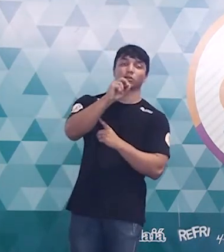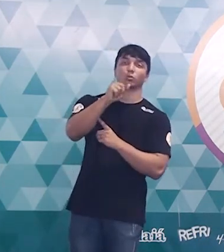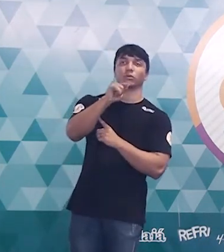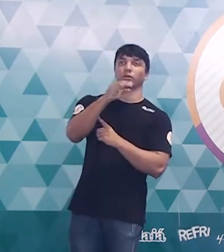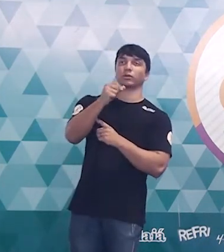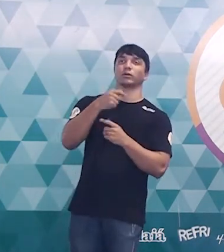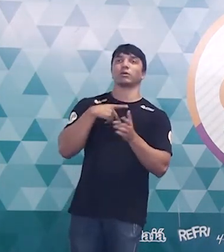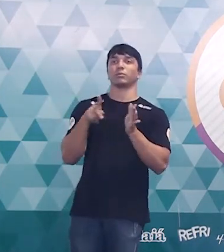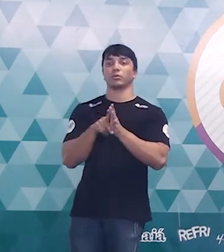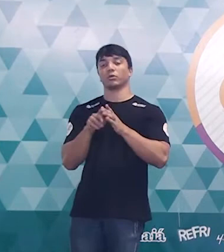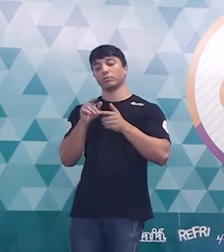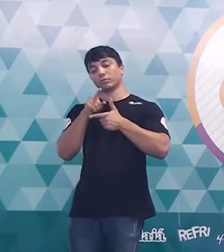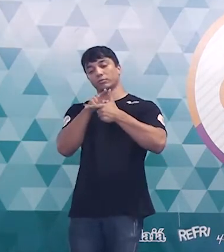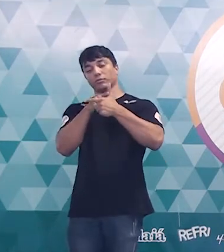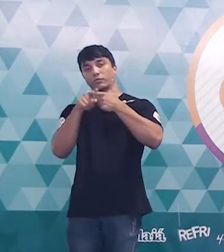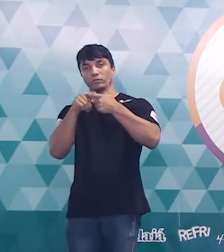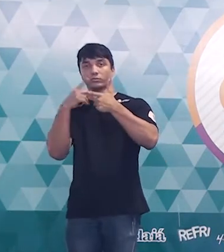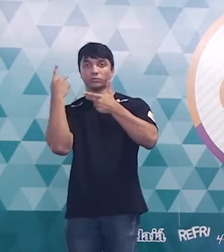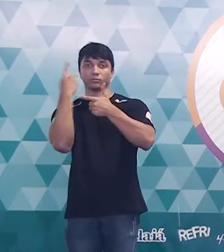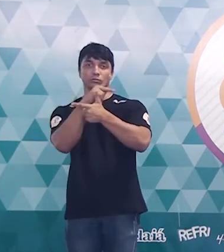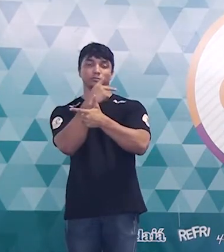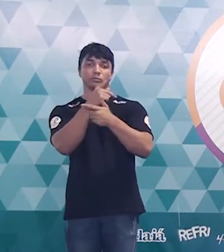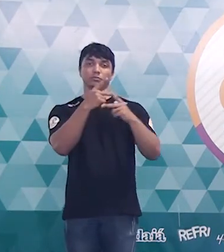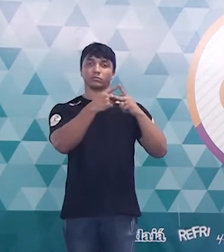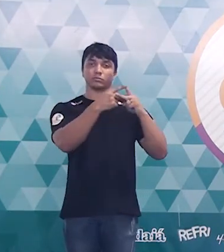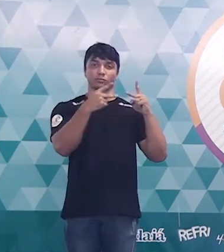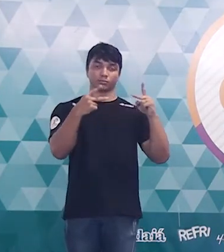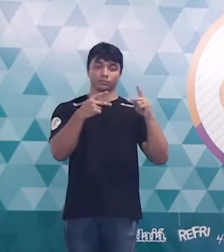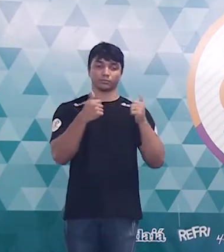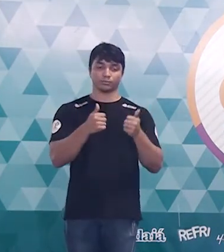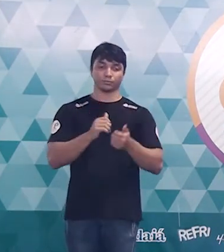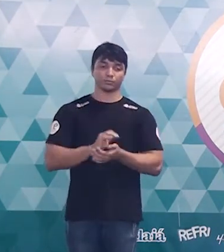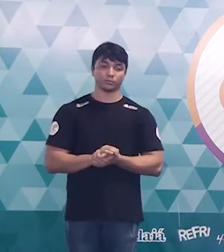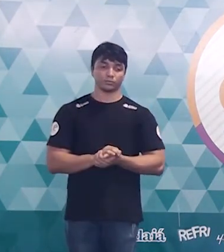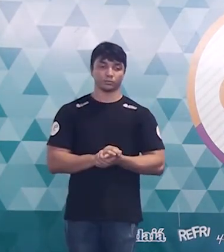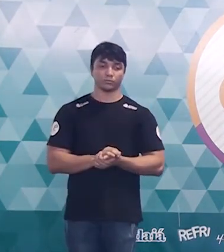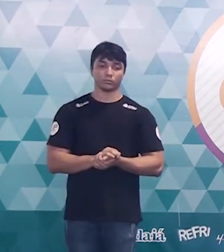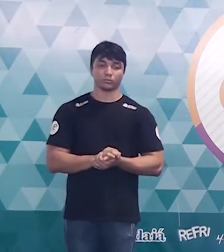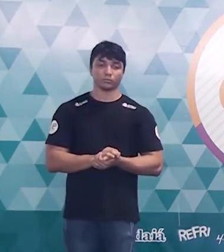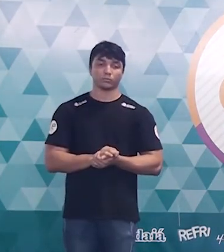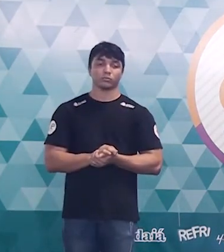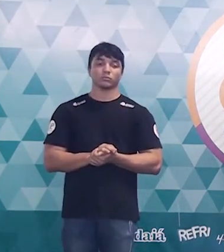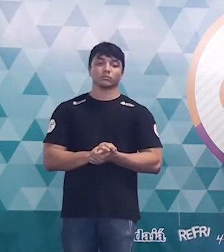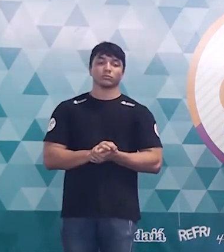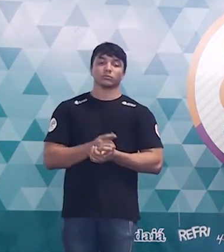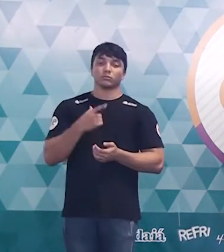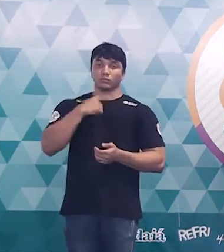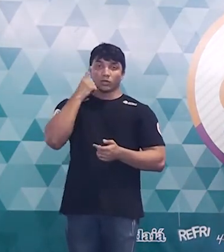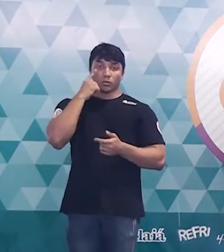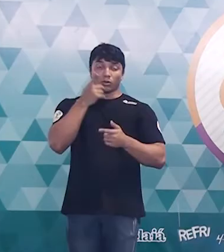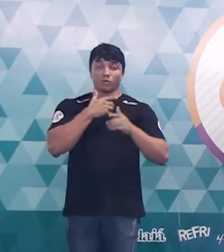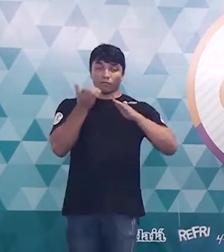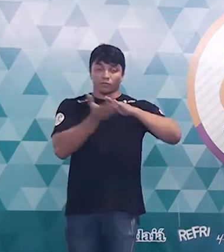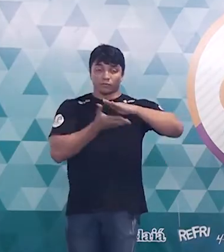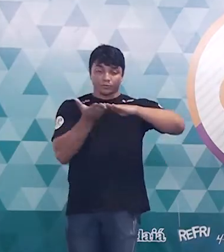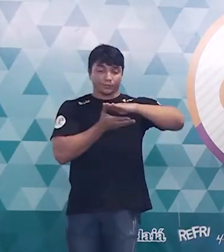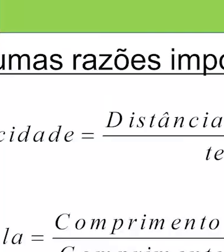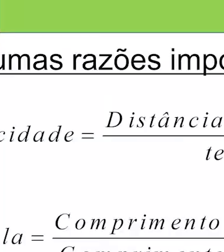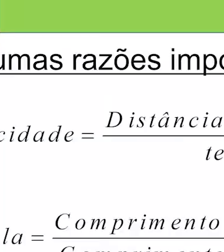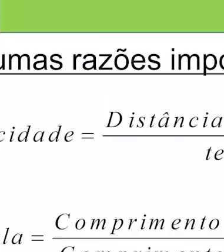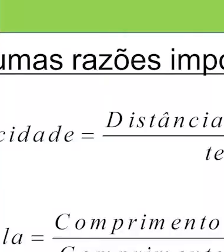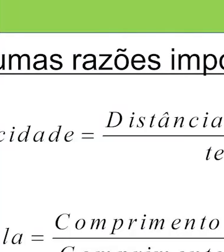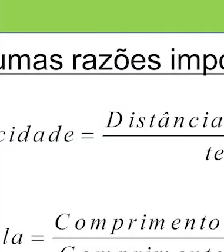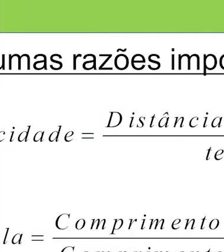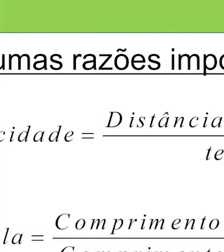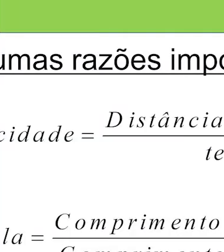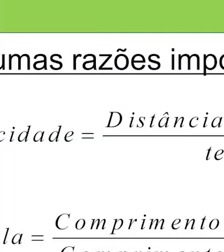São frações trigonométricas. Tudo bem? Bom, temos aí a velocidade,